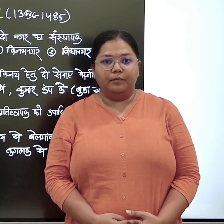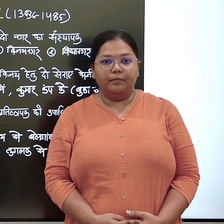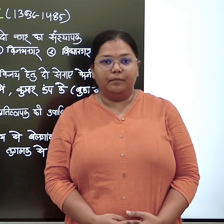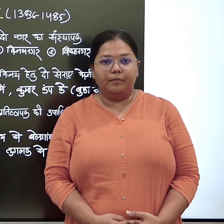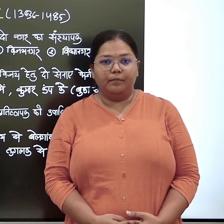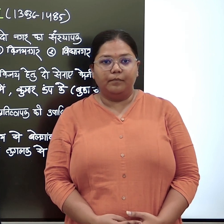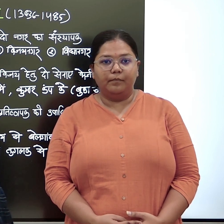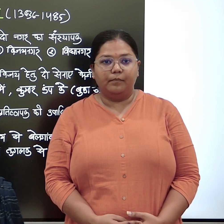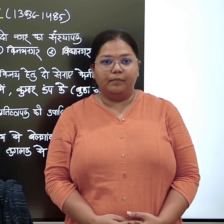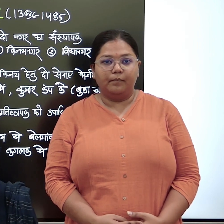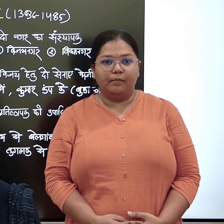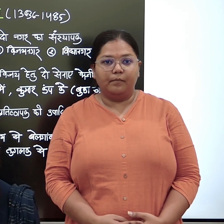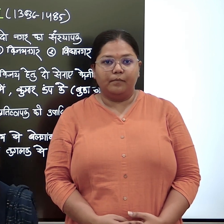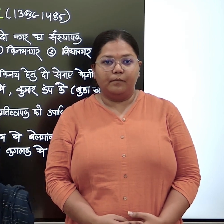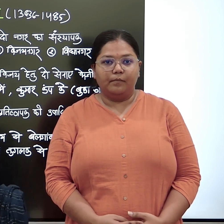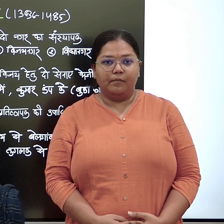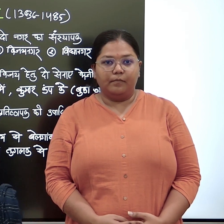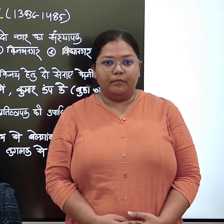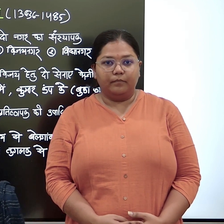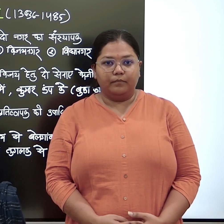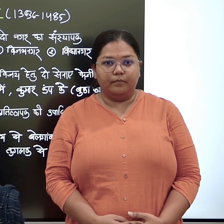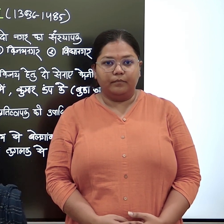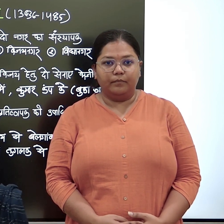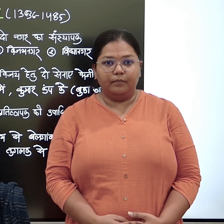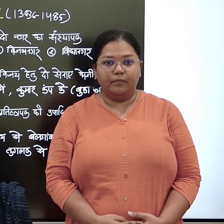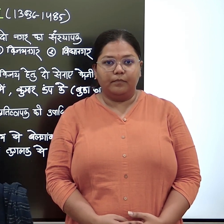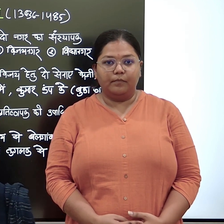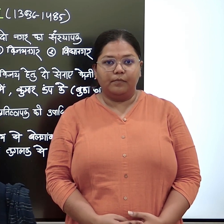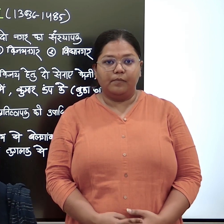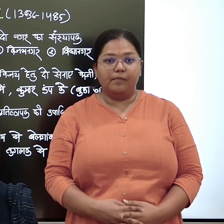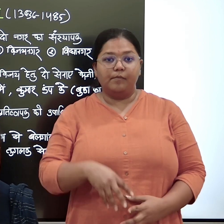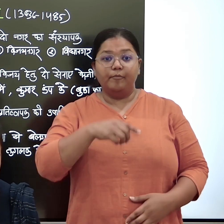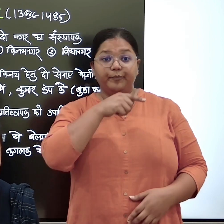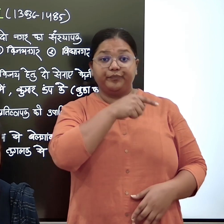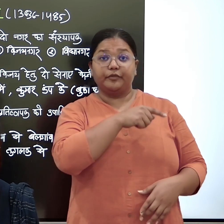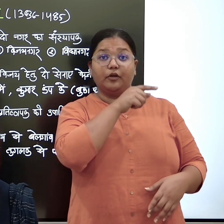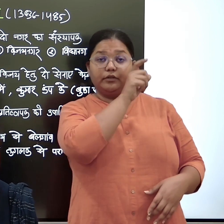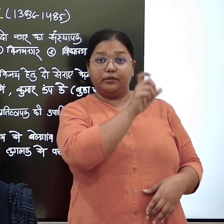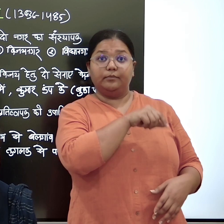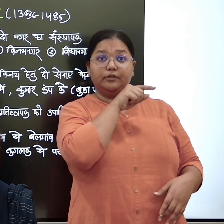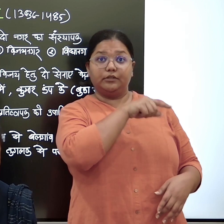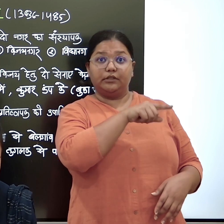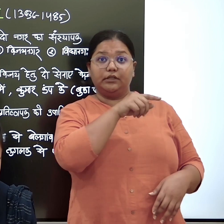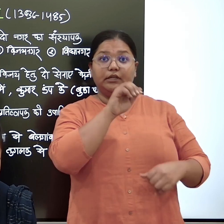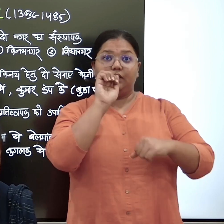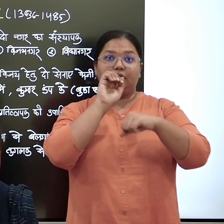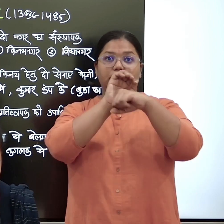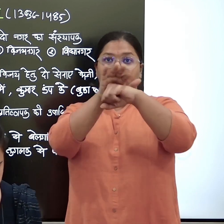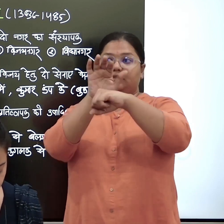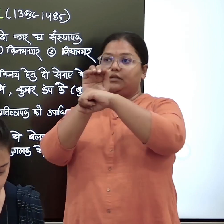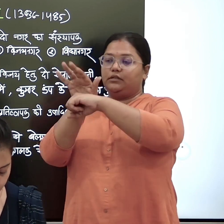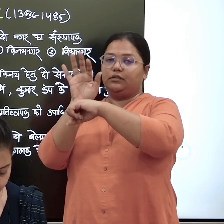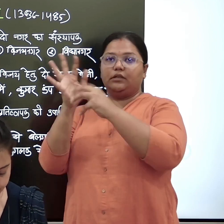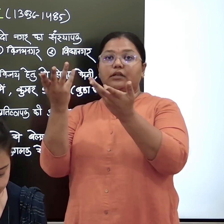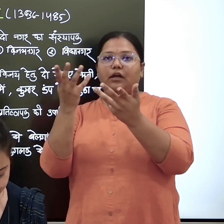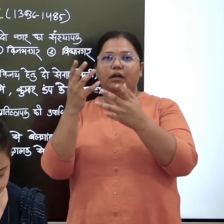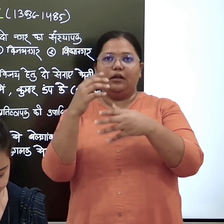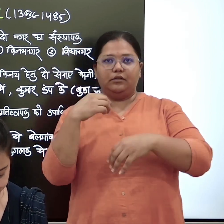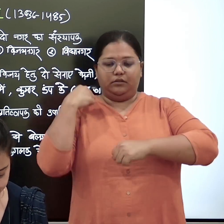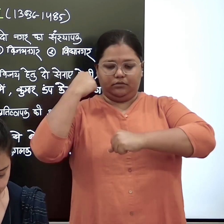कुमार, एक जो था कुमार सलव के बीच, ठीक है, एक जो था